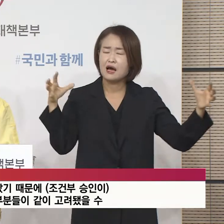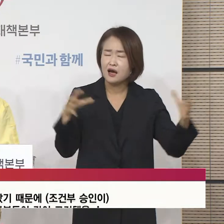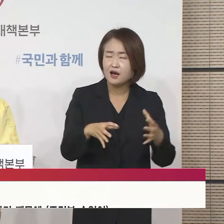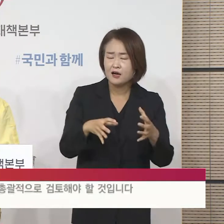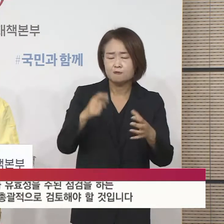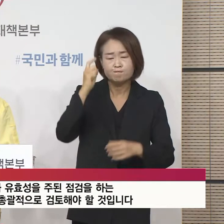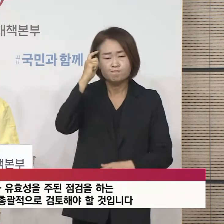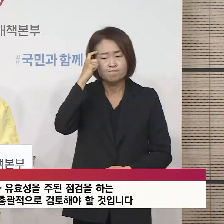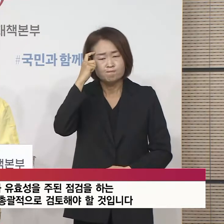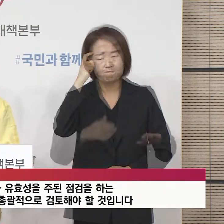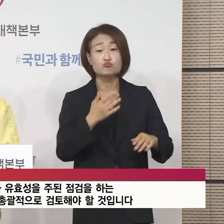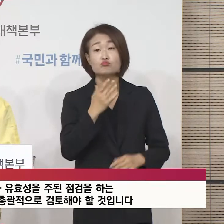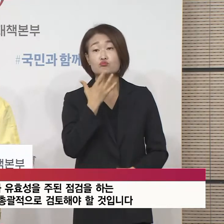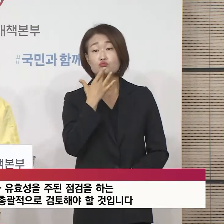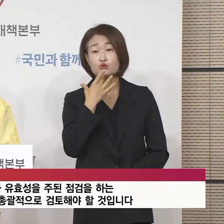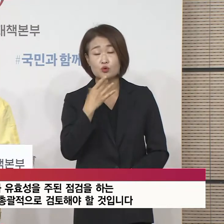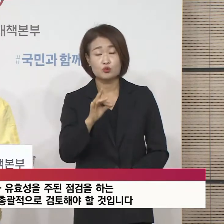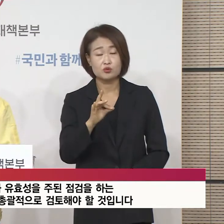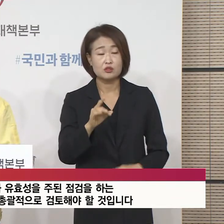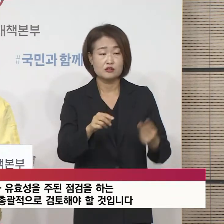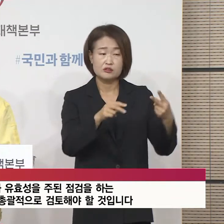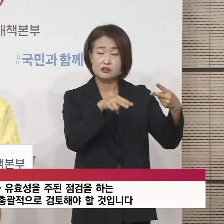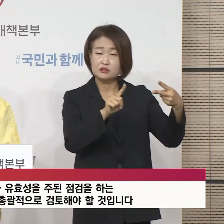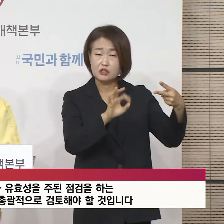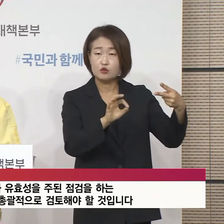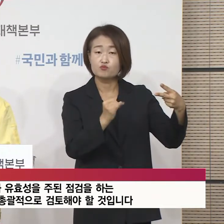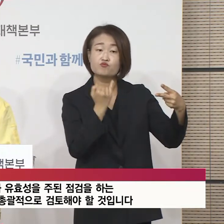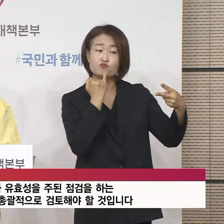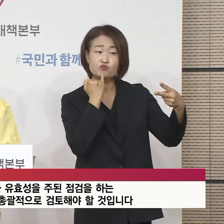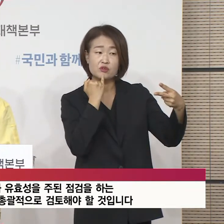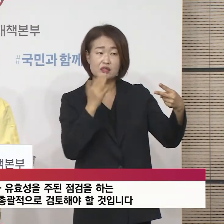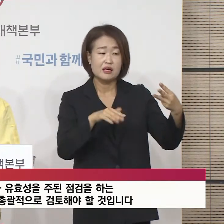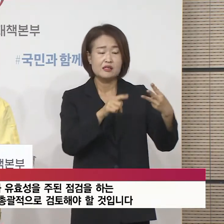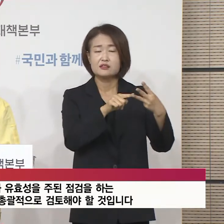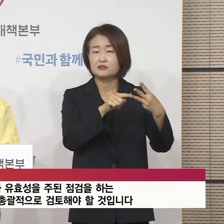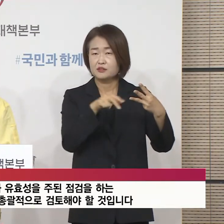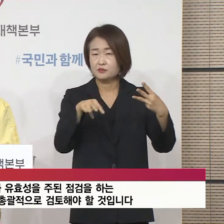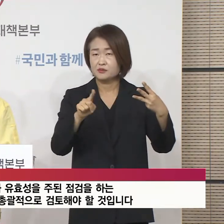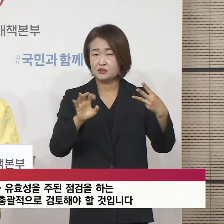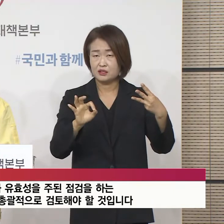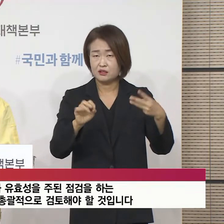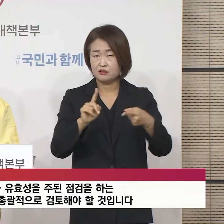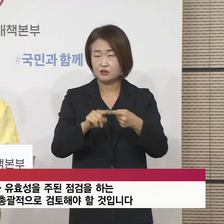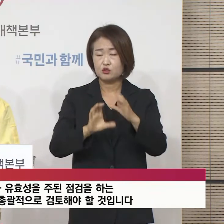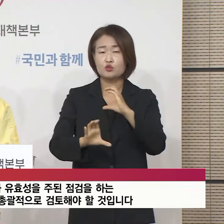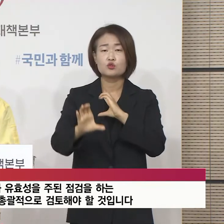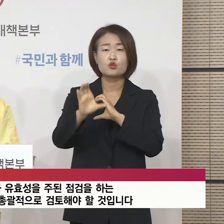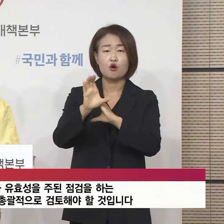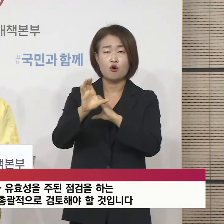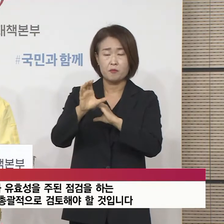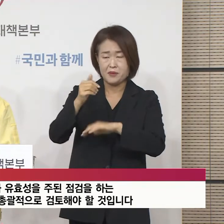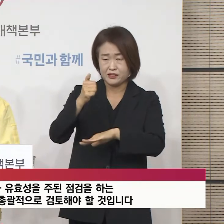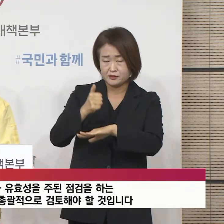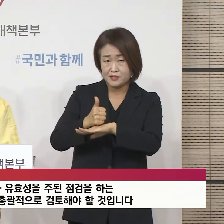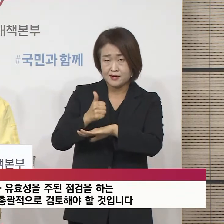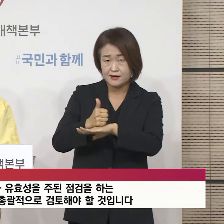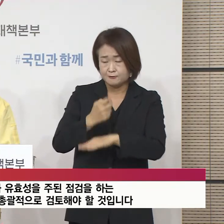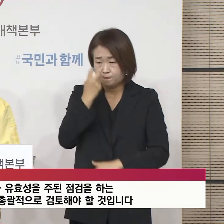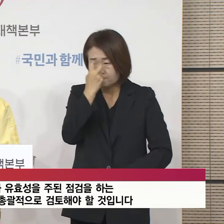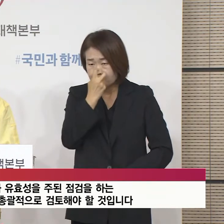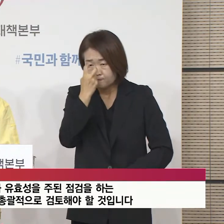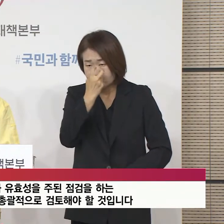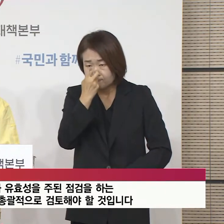되었을 수 있을 것 같긴 합니다. 3상이 가장 안정성과 유효성을 주된 점검을 하고 있는 단계이기 때문에 그런